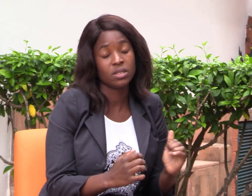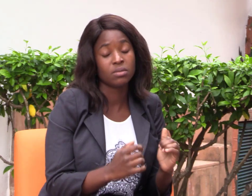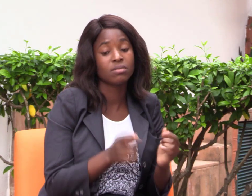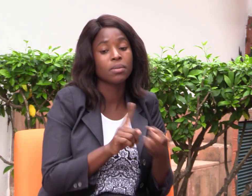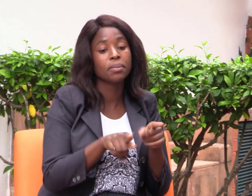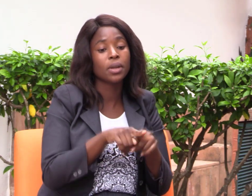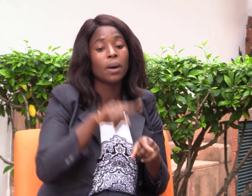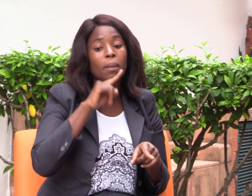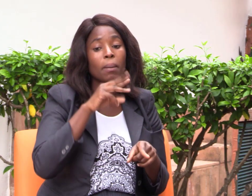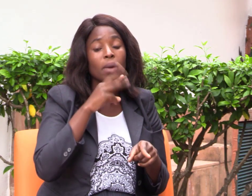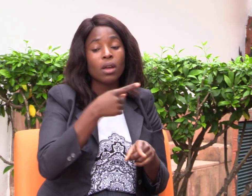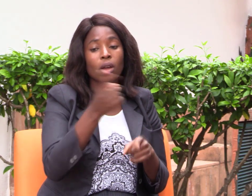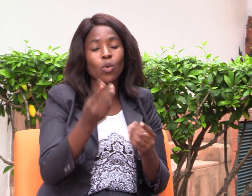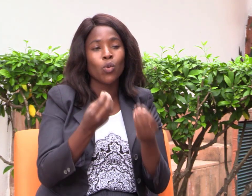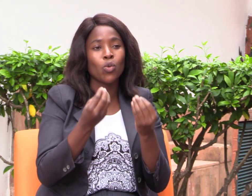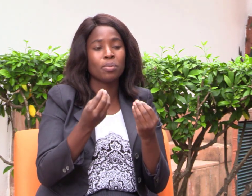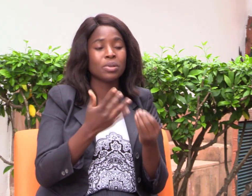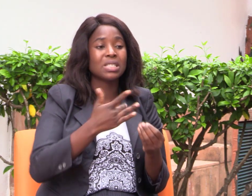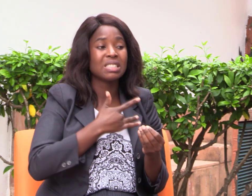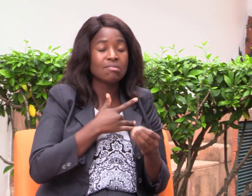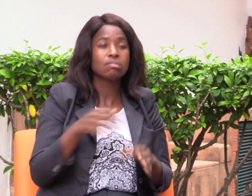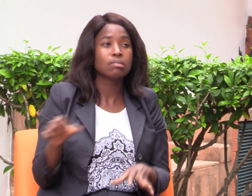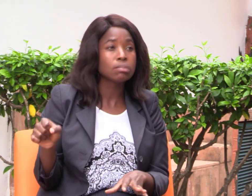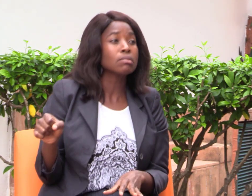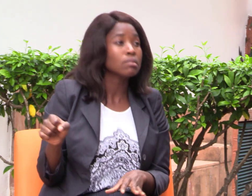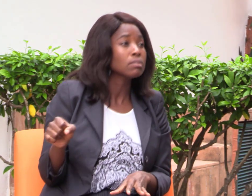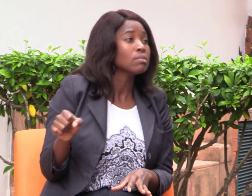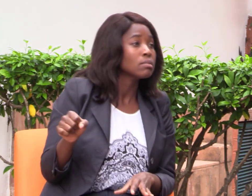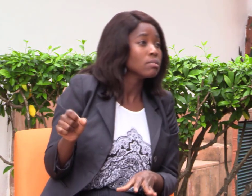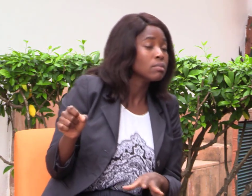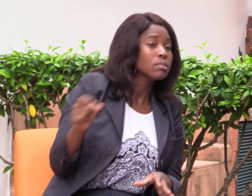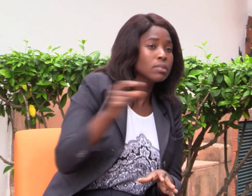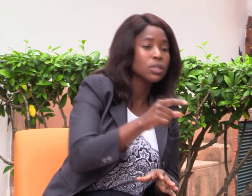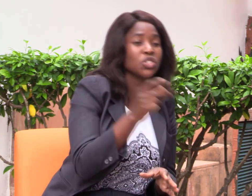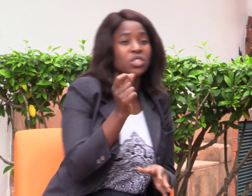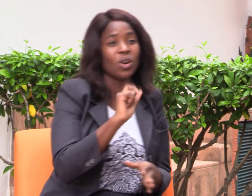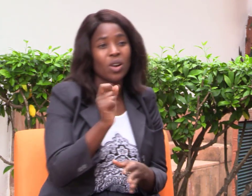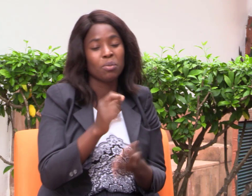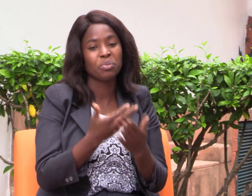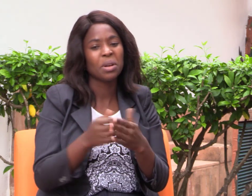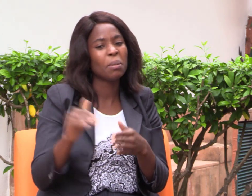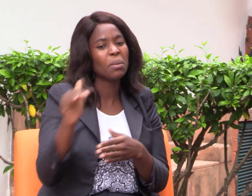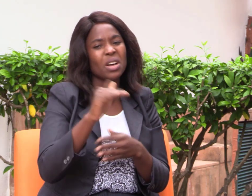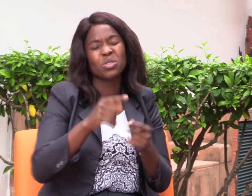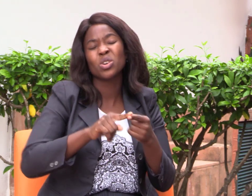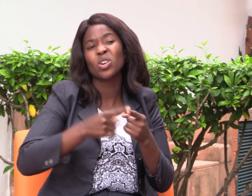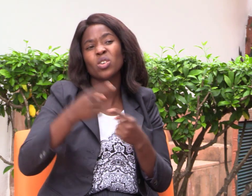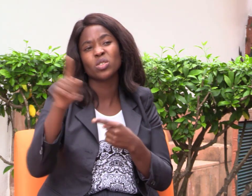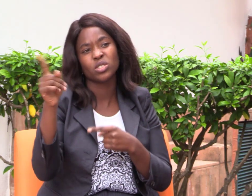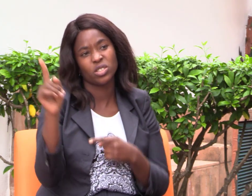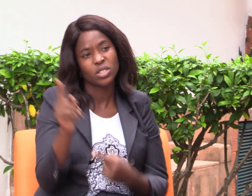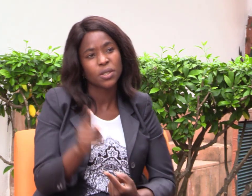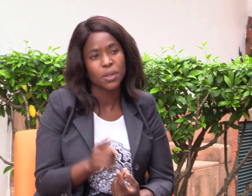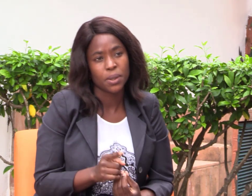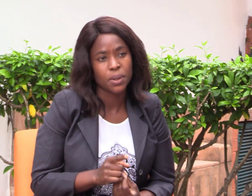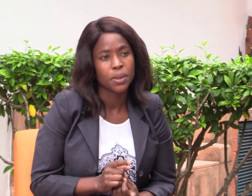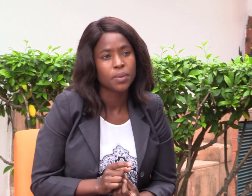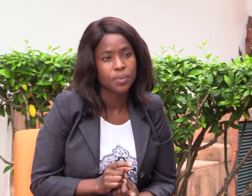a escola especial número 1. São crianças que os pais devem levar essas crianças até